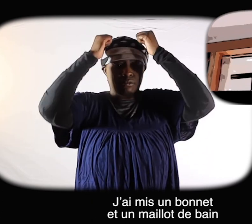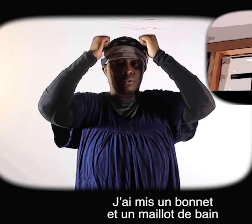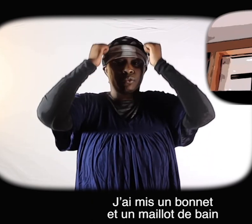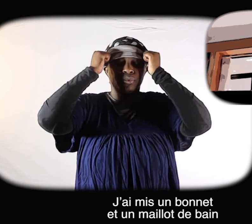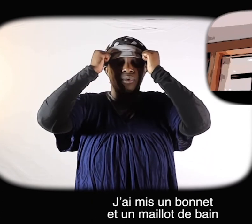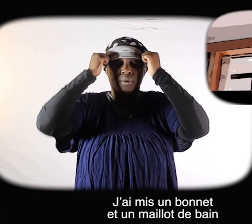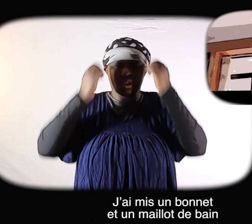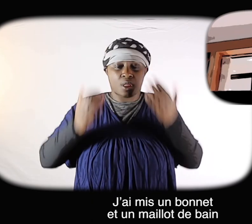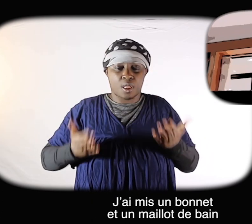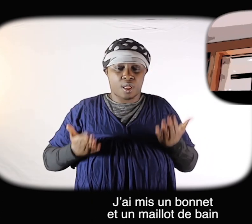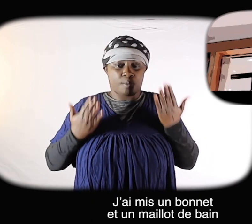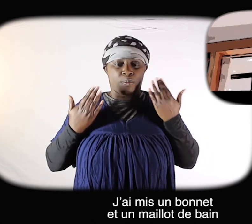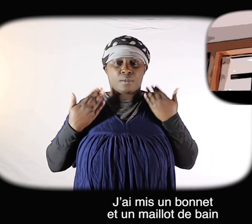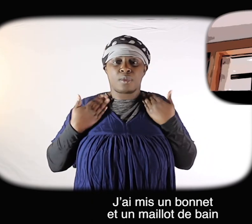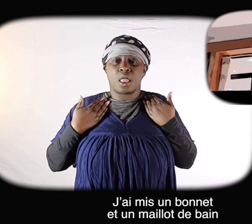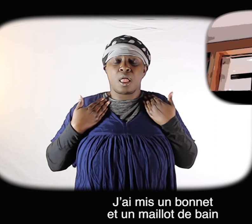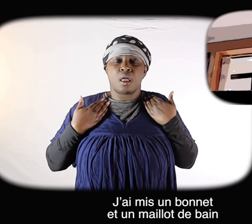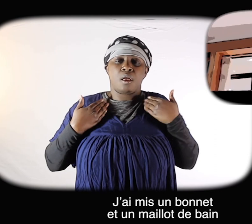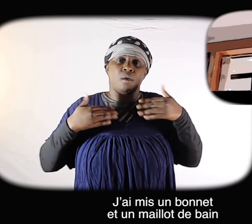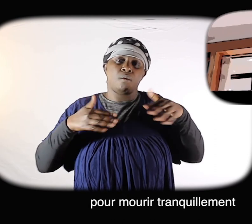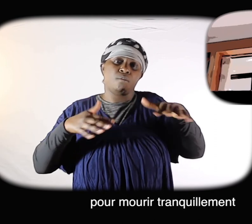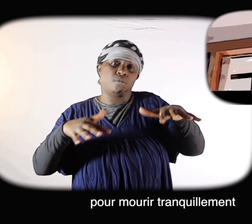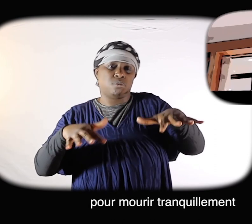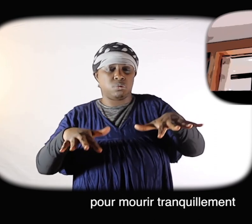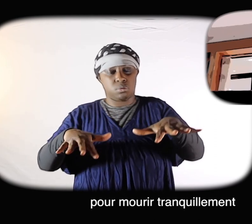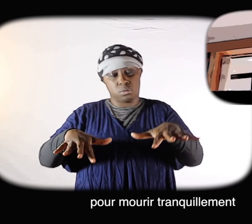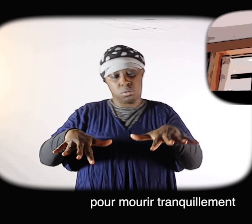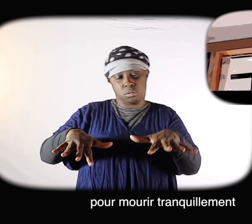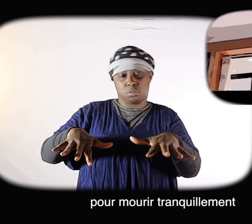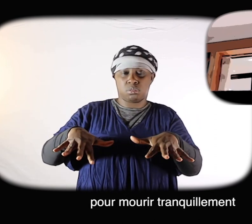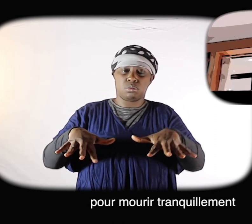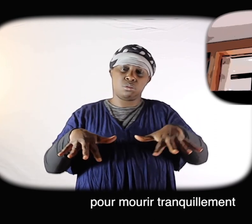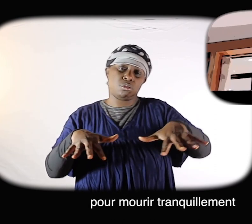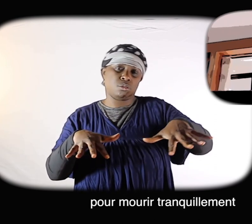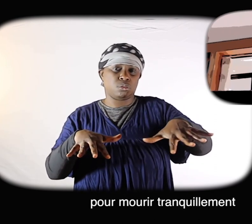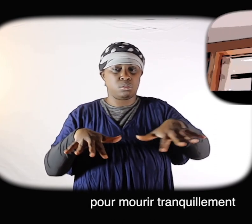我戴上帽子，穿上泳装，安静的死亡。